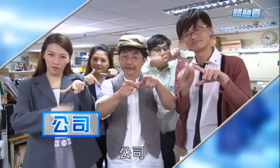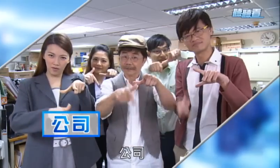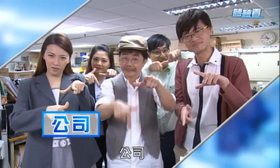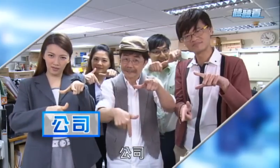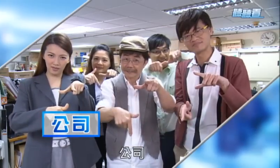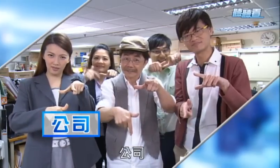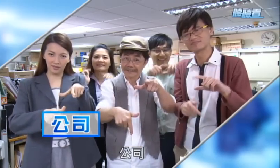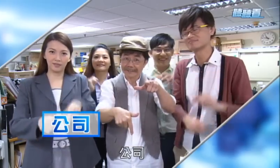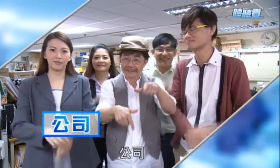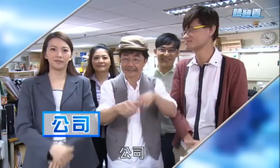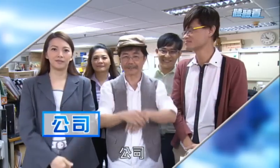公司，